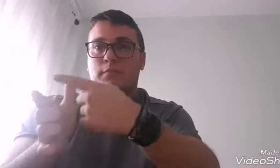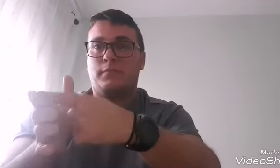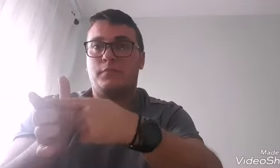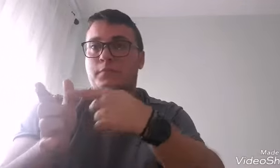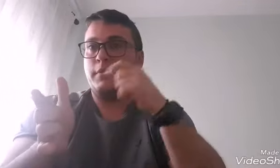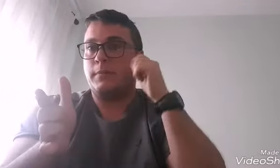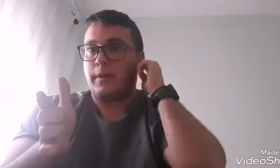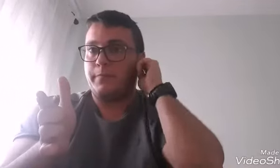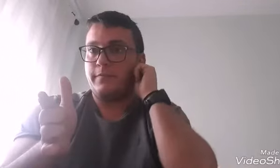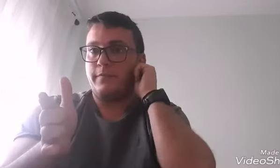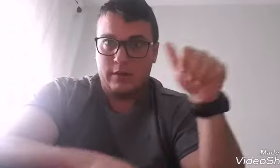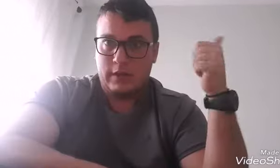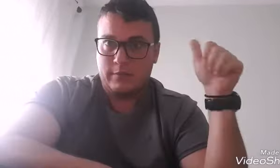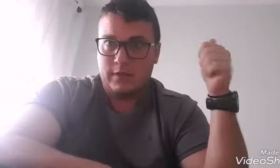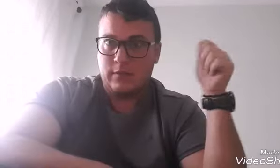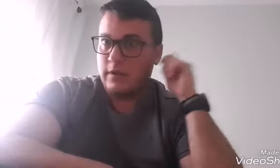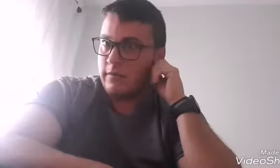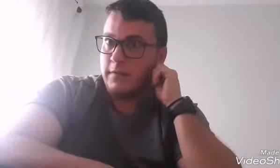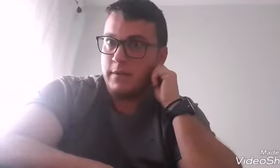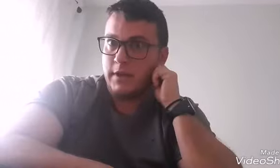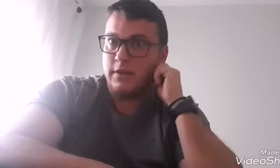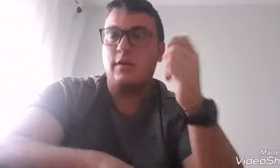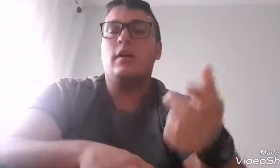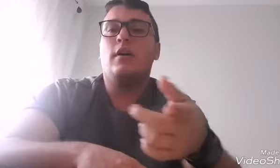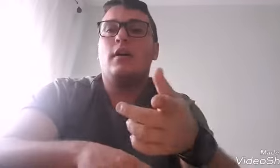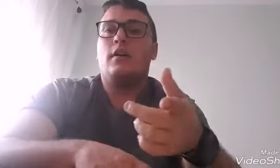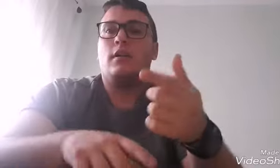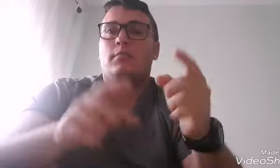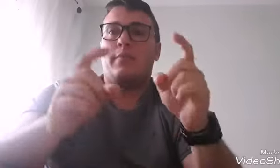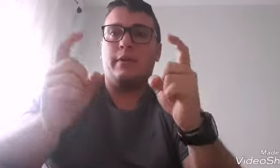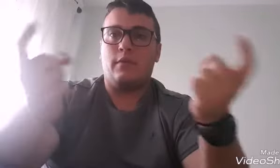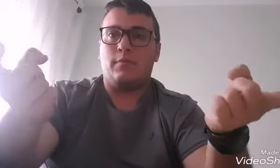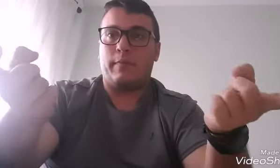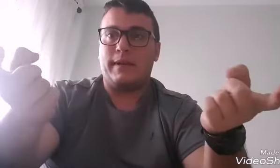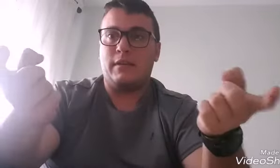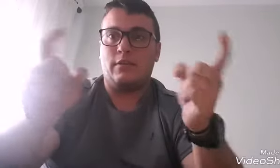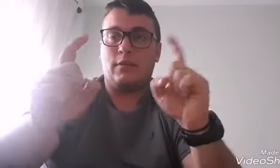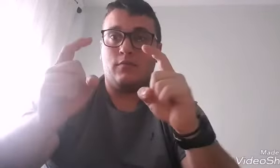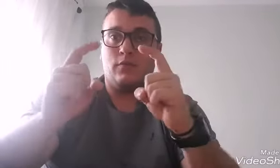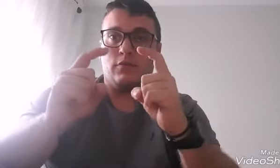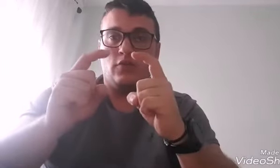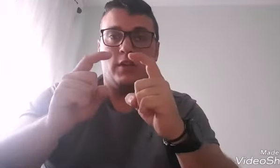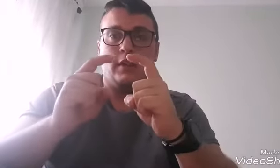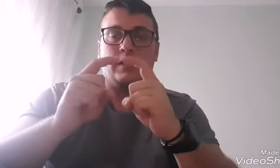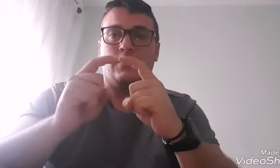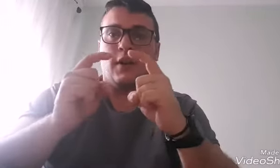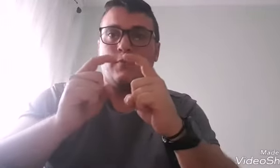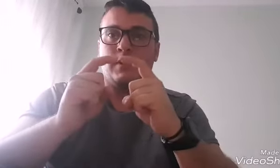Prima. Que es masculino, femenino. Pero, para tío, cogemos los dos índices, tocamos la